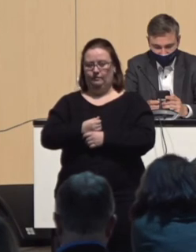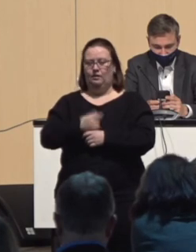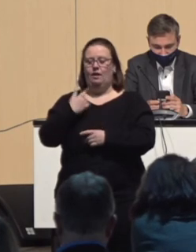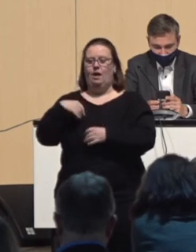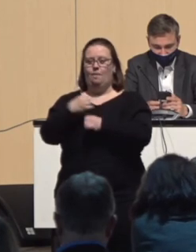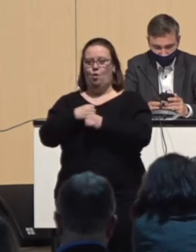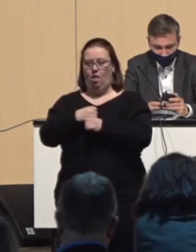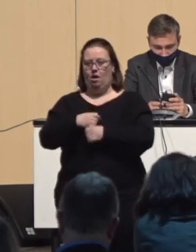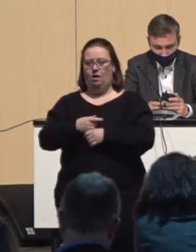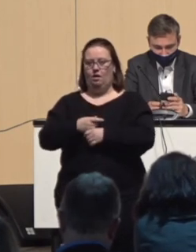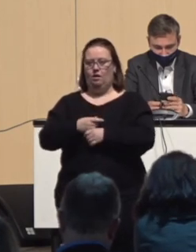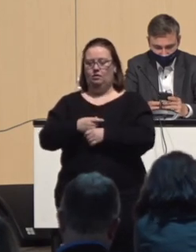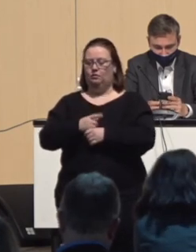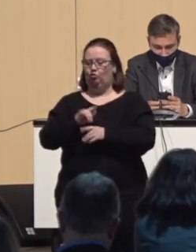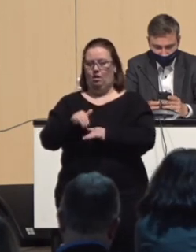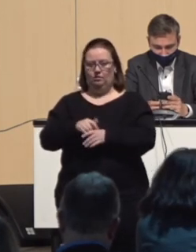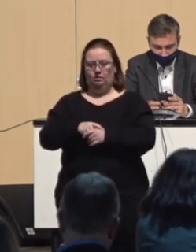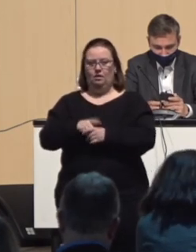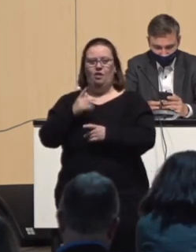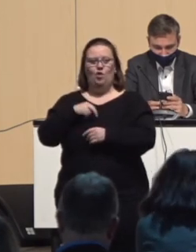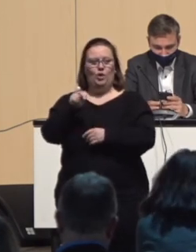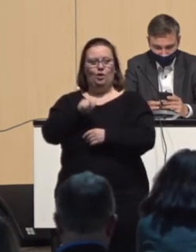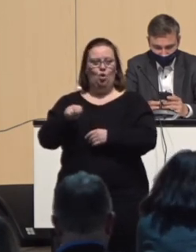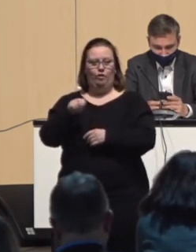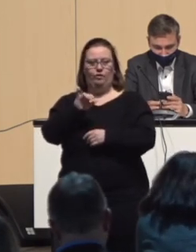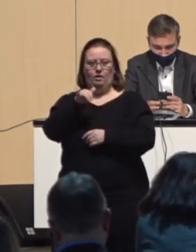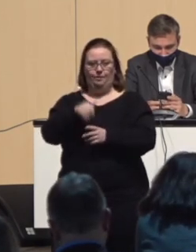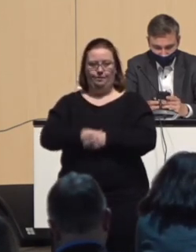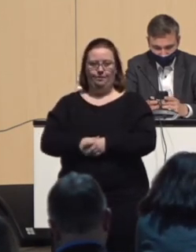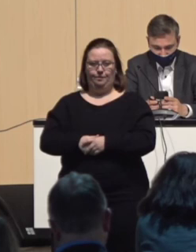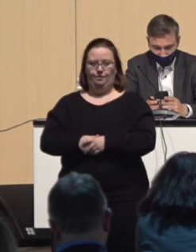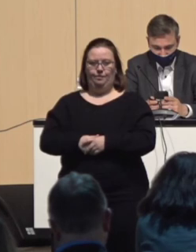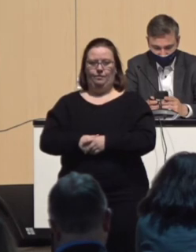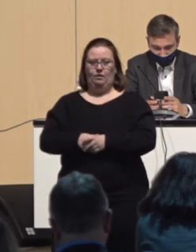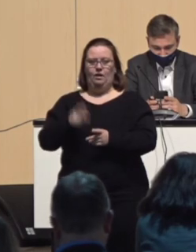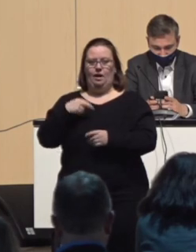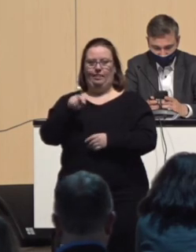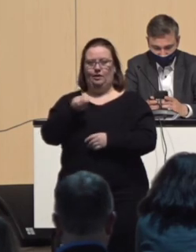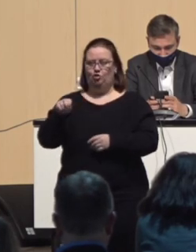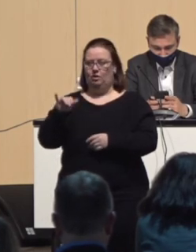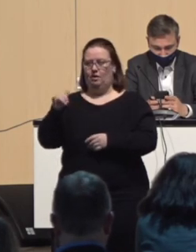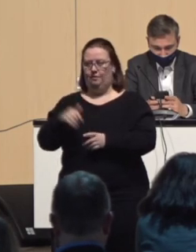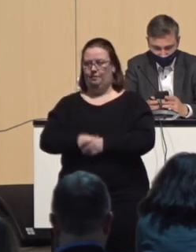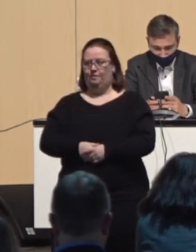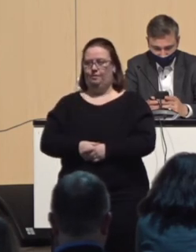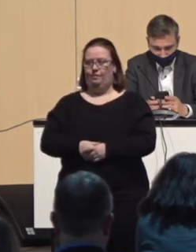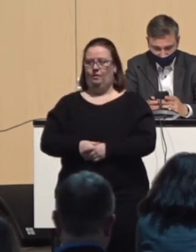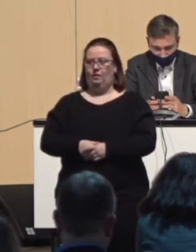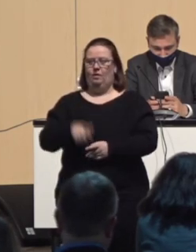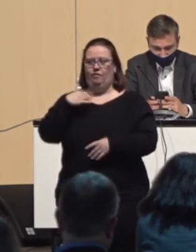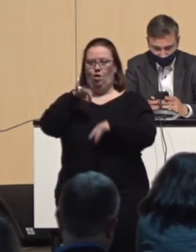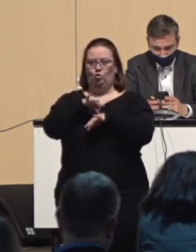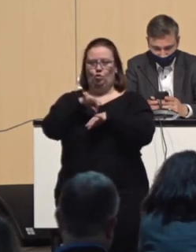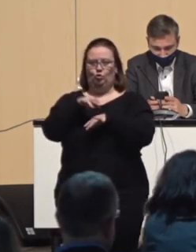Herr Müller, nicht da. Frau Nikolov, Herr Nitsche, Frau